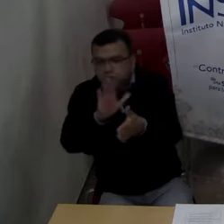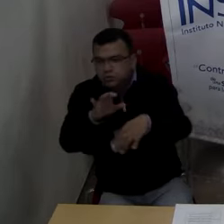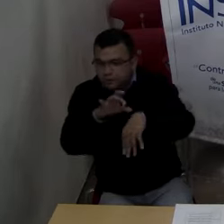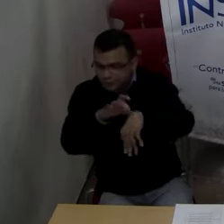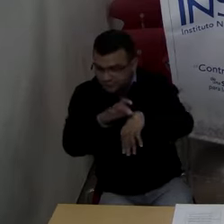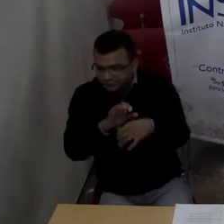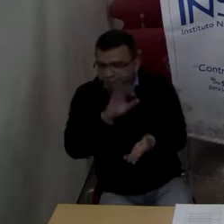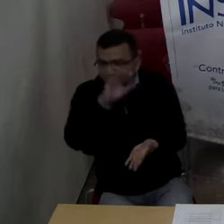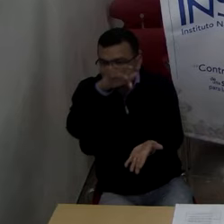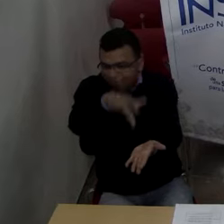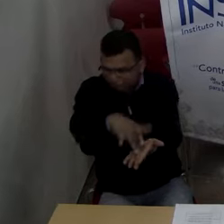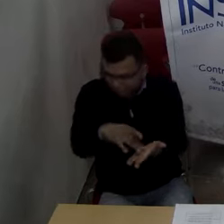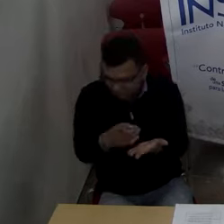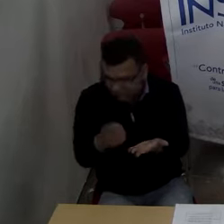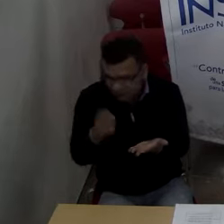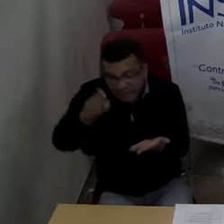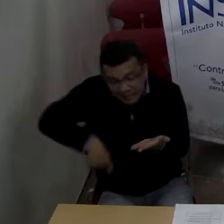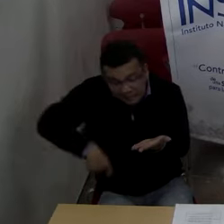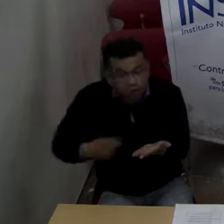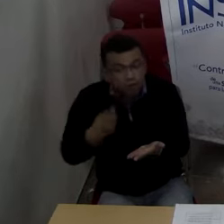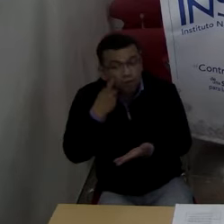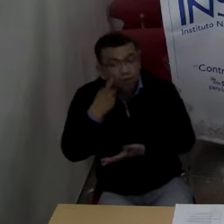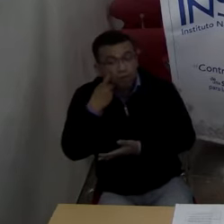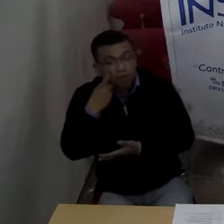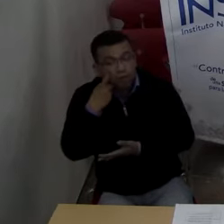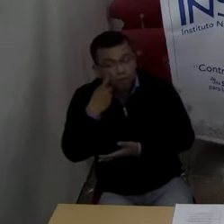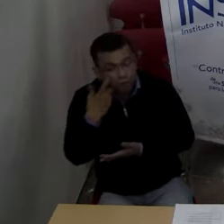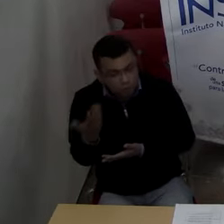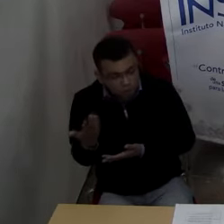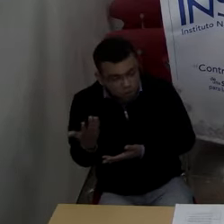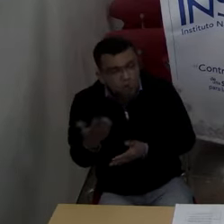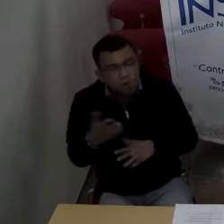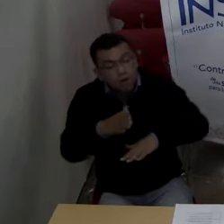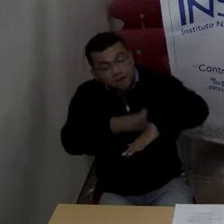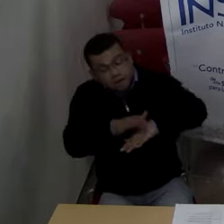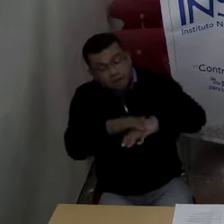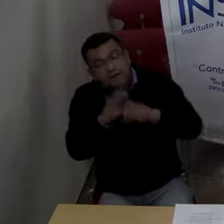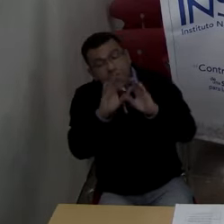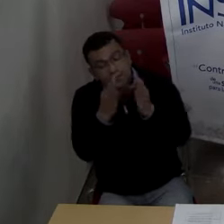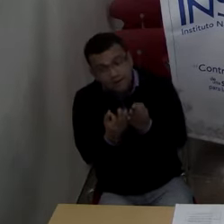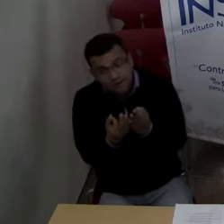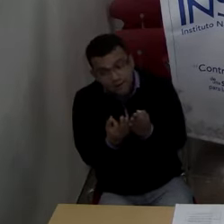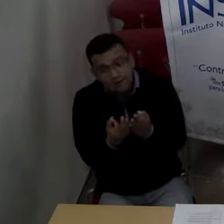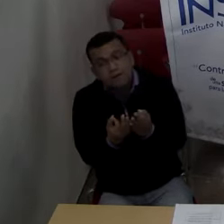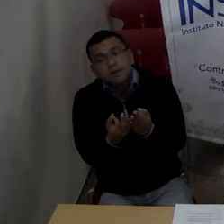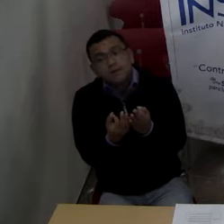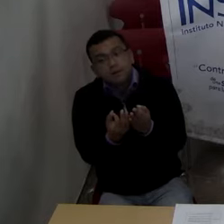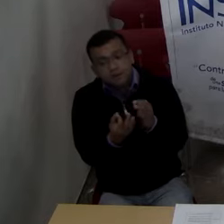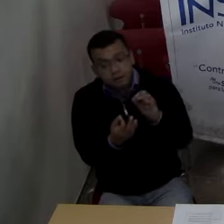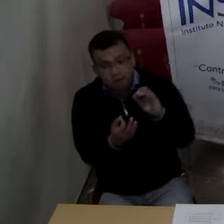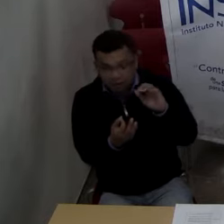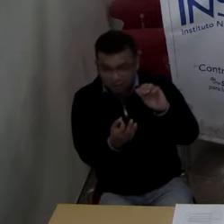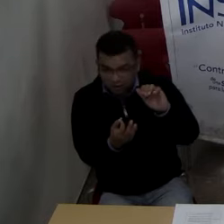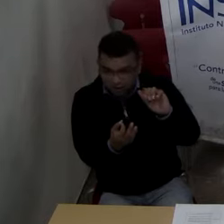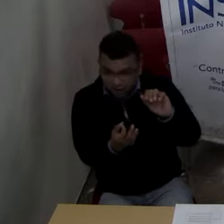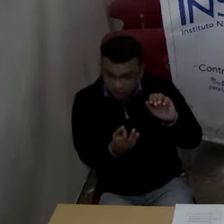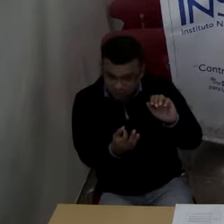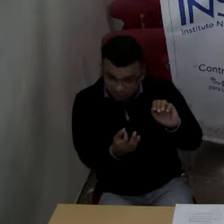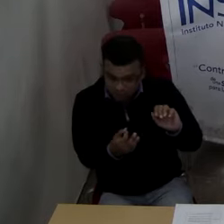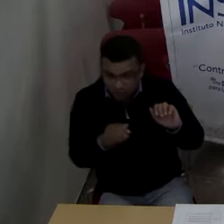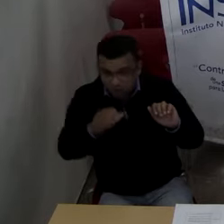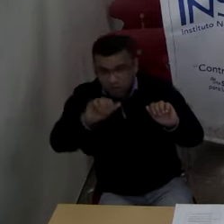inminentes al momento del parto, del nacimiento. Por ejemplo, el sufrimiento fetal. Si el niño